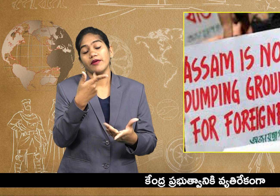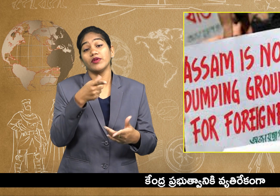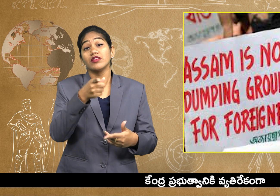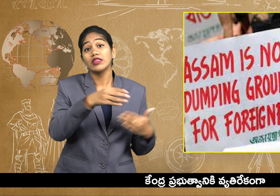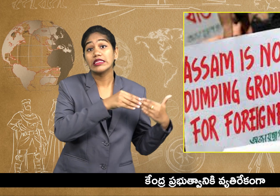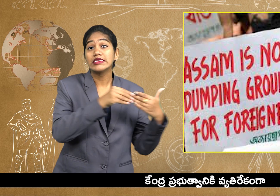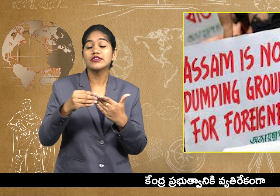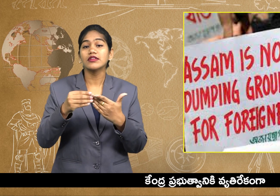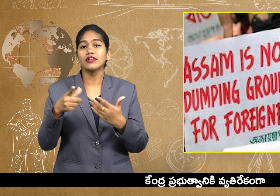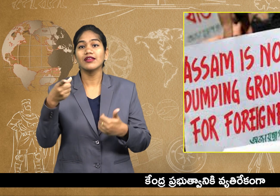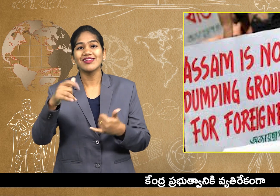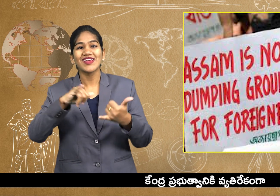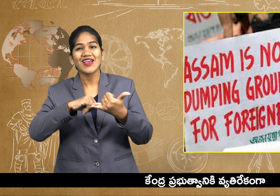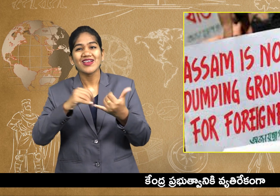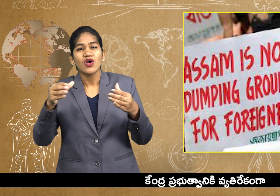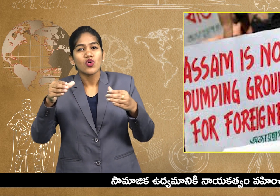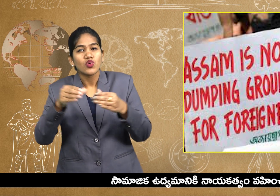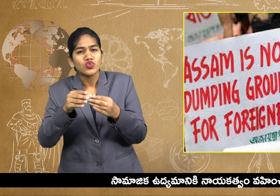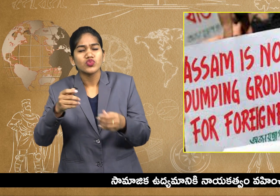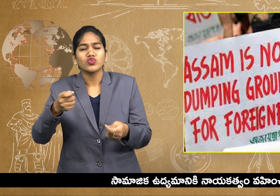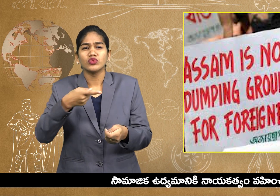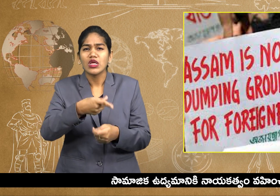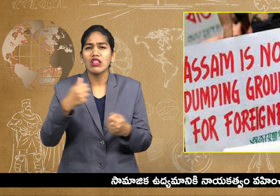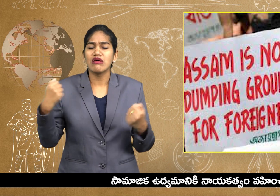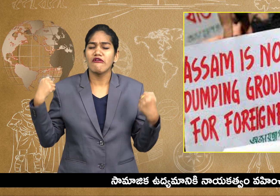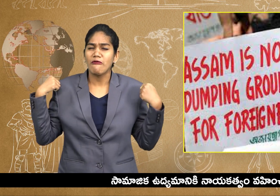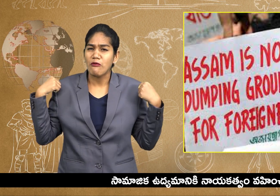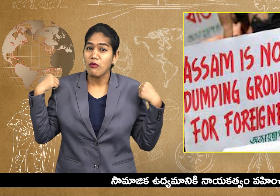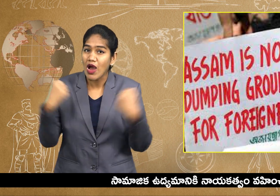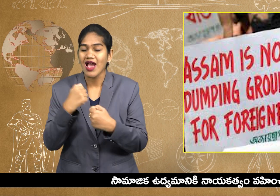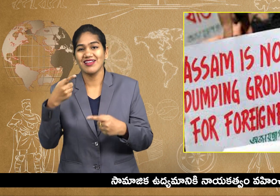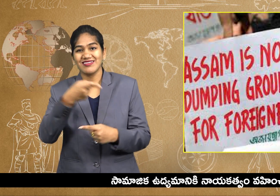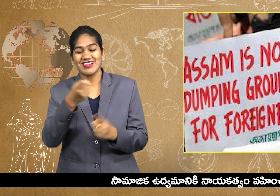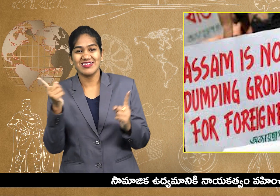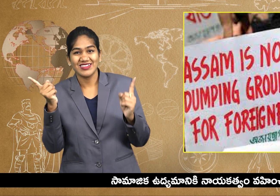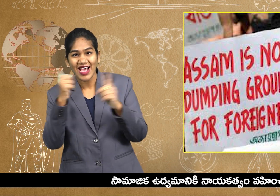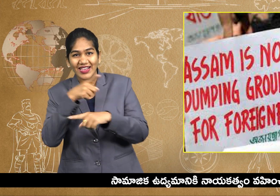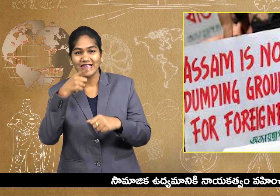కేంద్ర ప్రభుత్వానికి వ్యతిరేకంగా సామాజిక ఉద్యమానికి నాయకత్వం వహించింది.